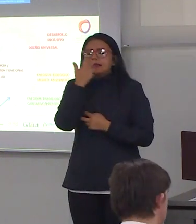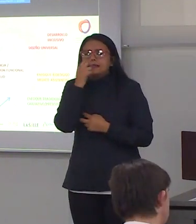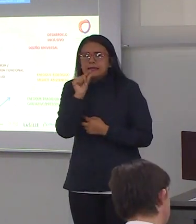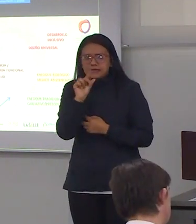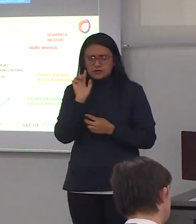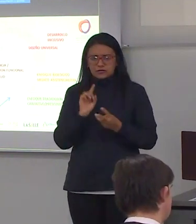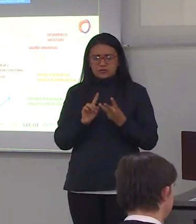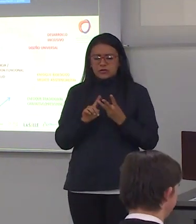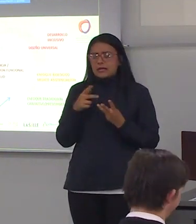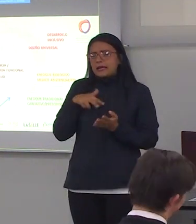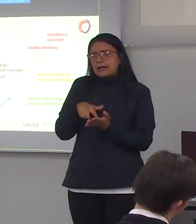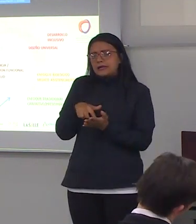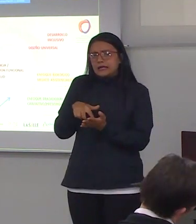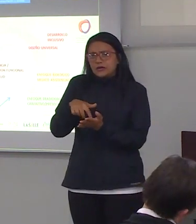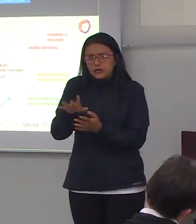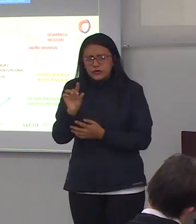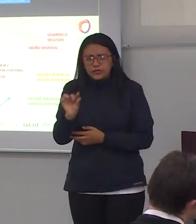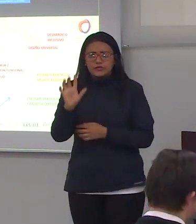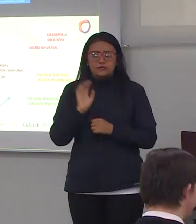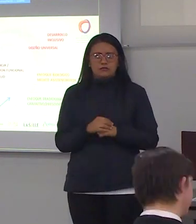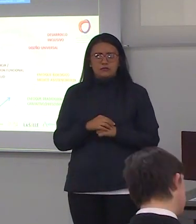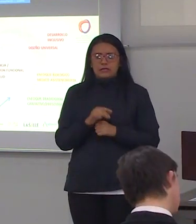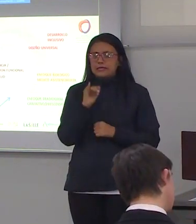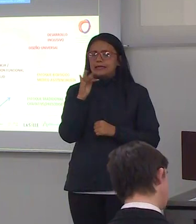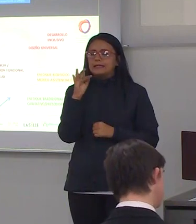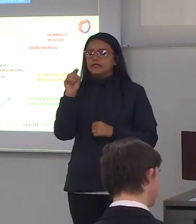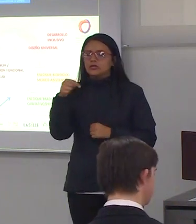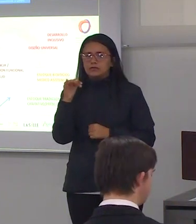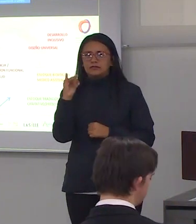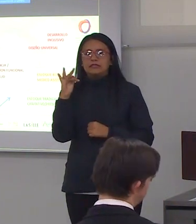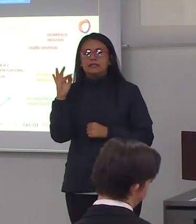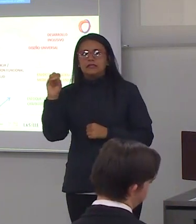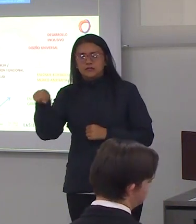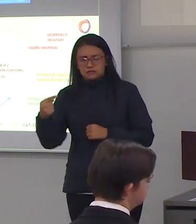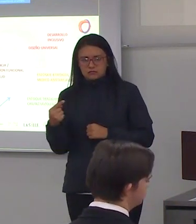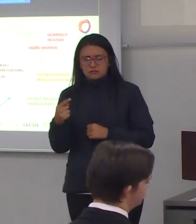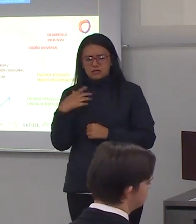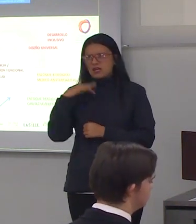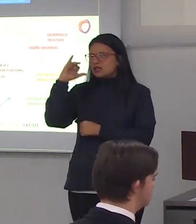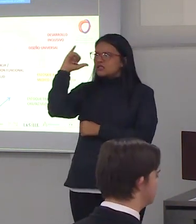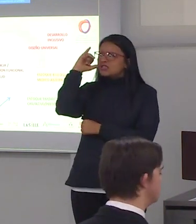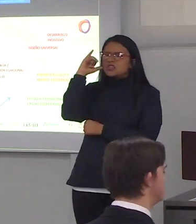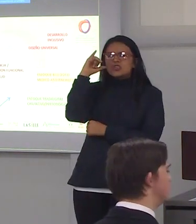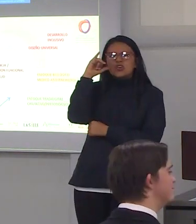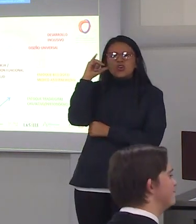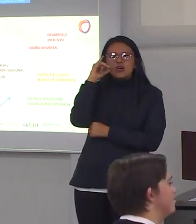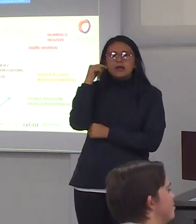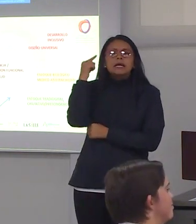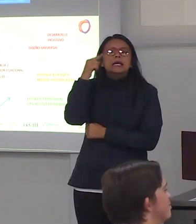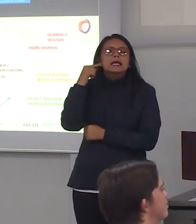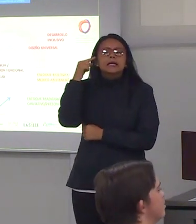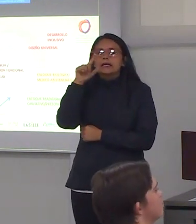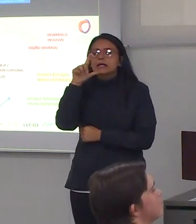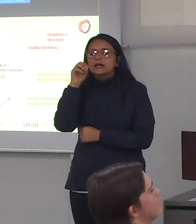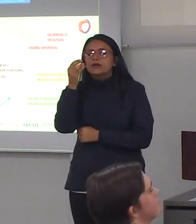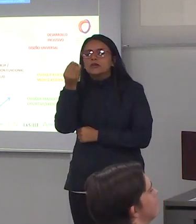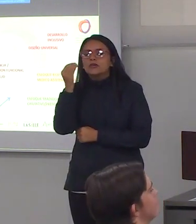el cojito todos los hitos y en psicosocial ¿qué se escucha? el loquito